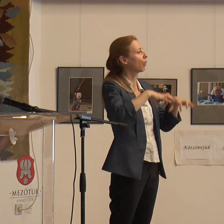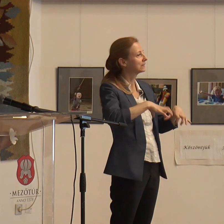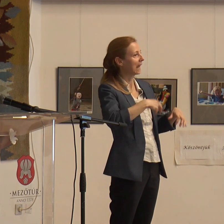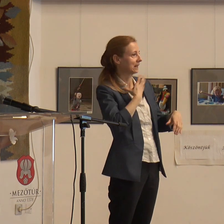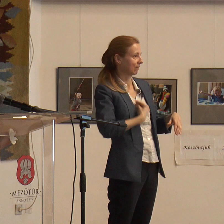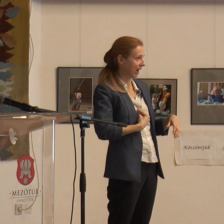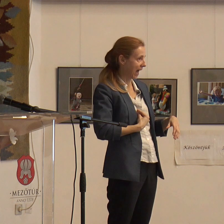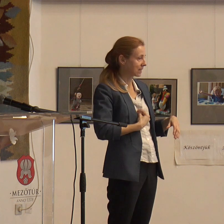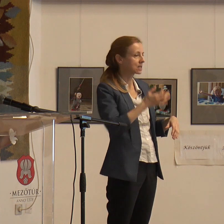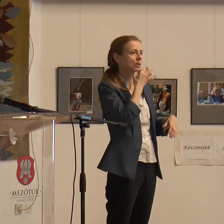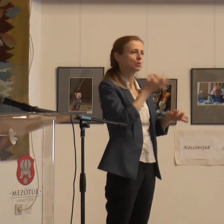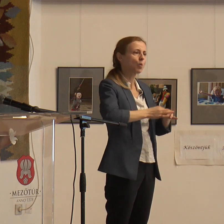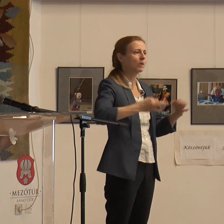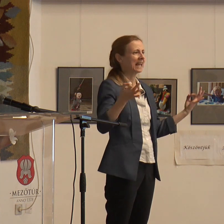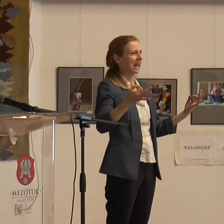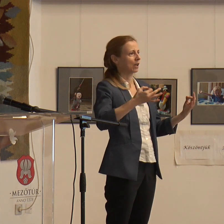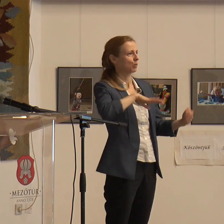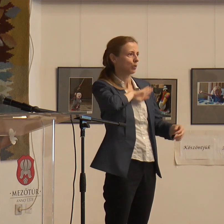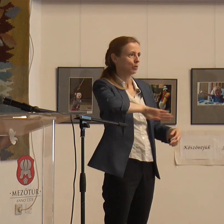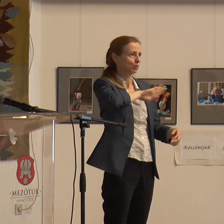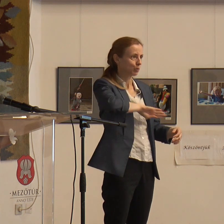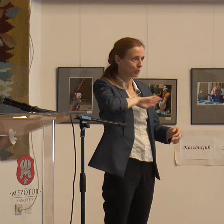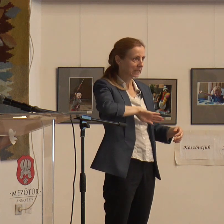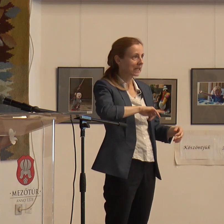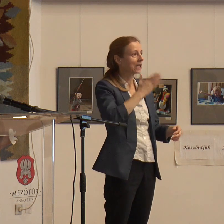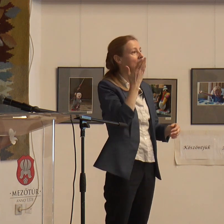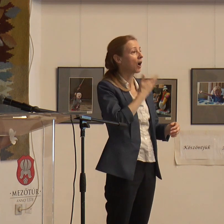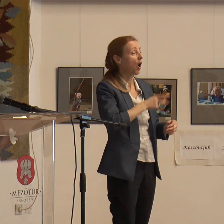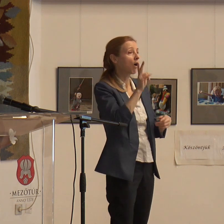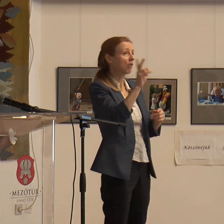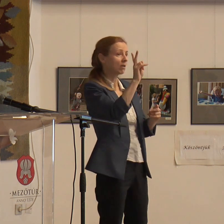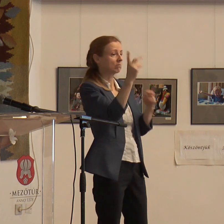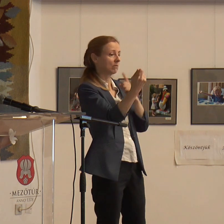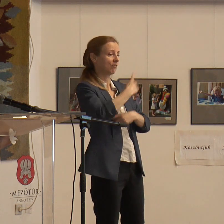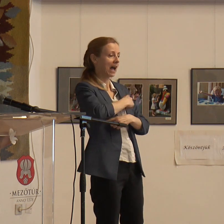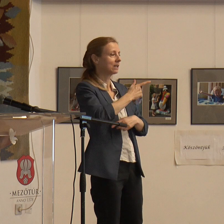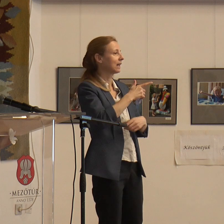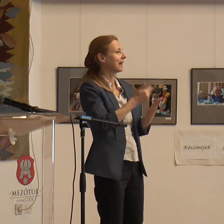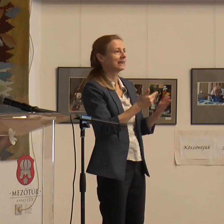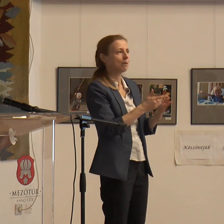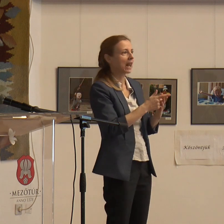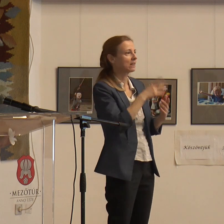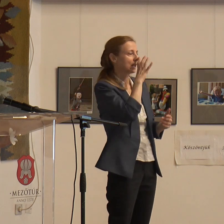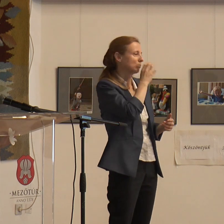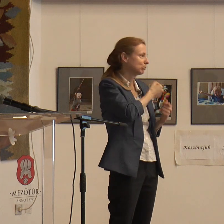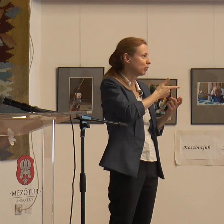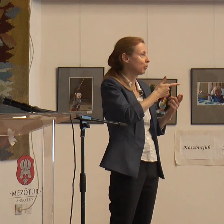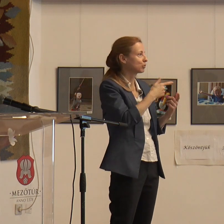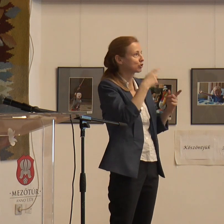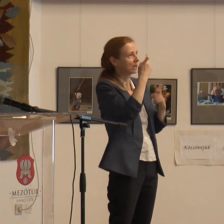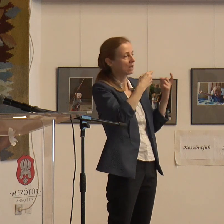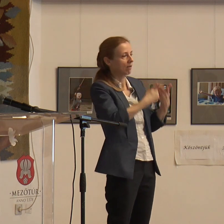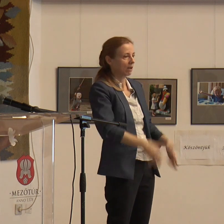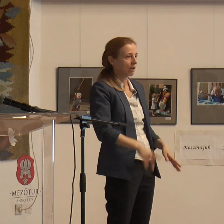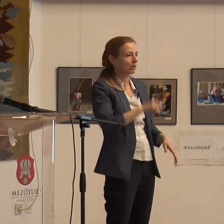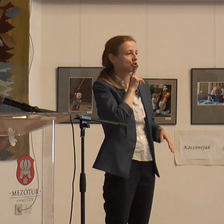vágyol, és szó nélkül tűrni, ha van kivádol. Nem lenni bús, reményvesztett, csendben